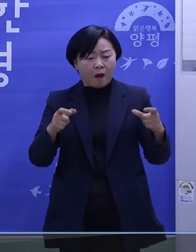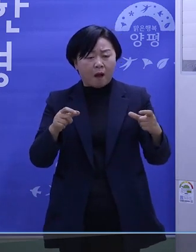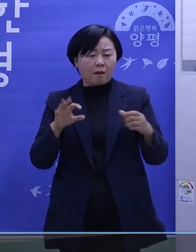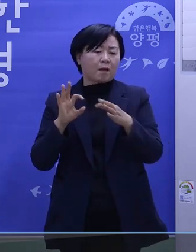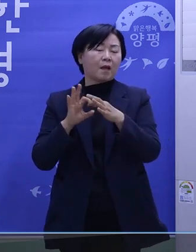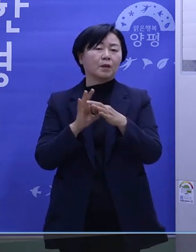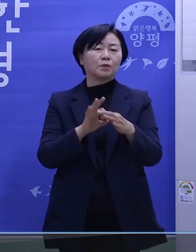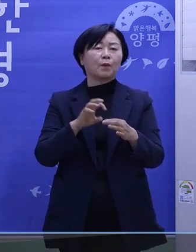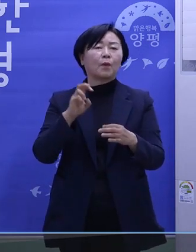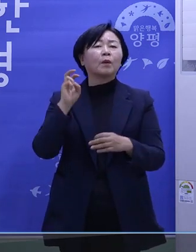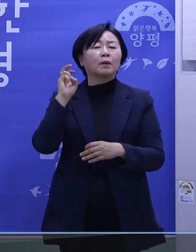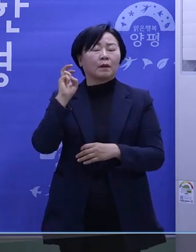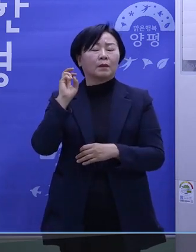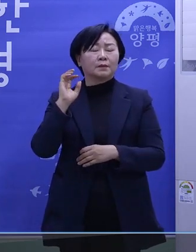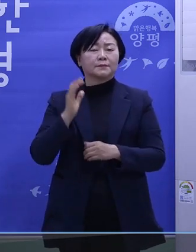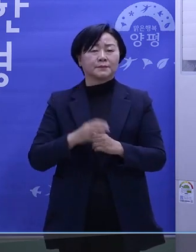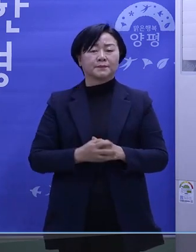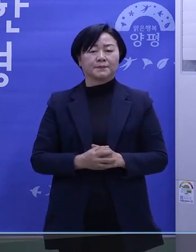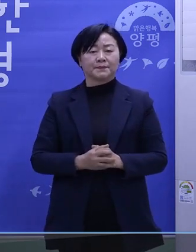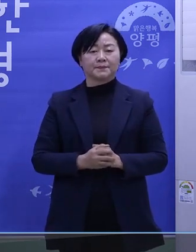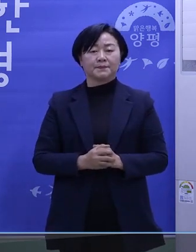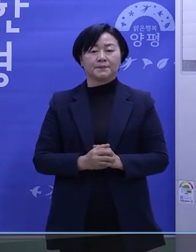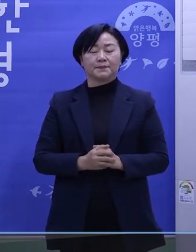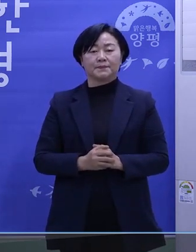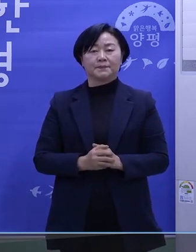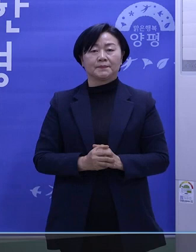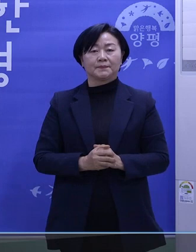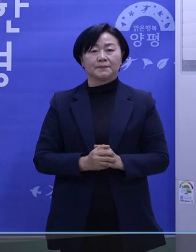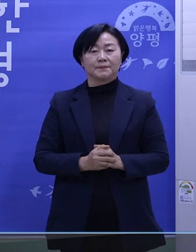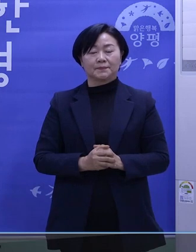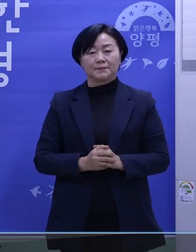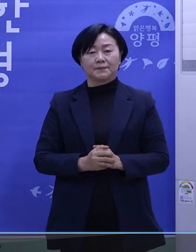한동안 지속될 것으로 예상됩니다.